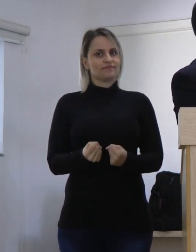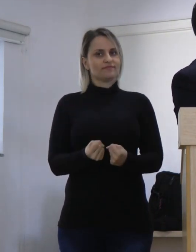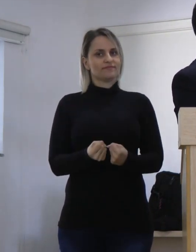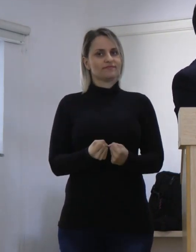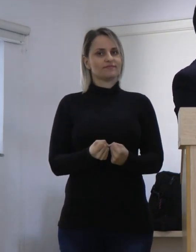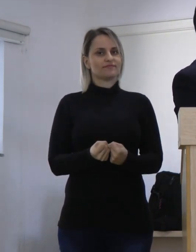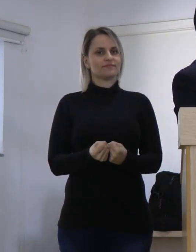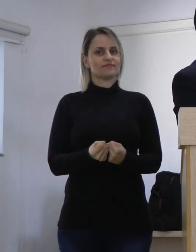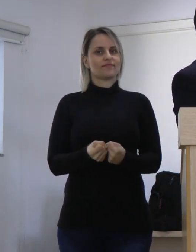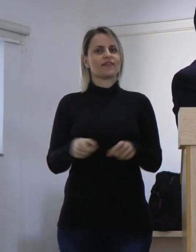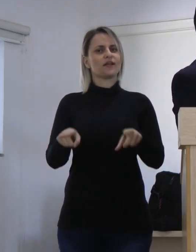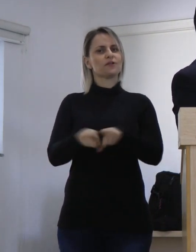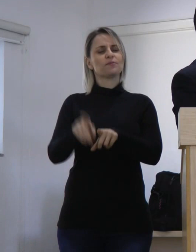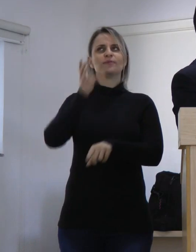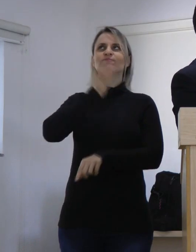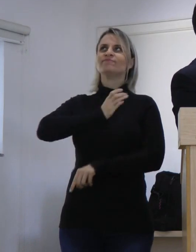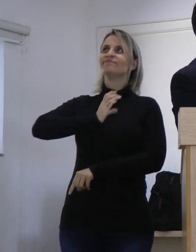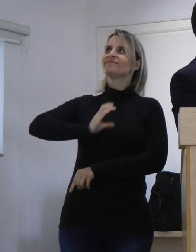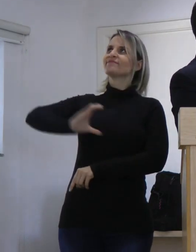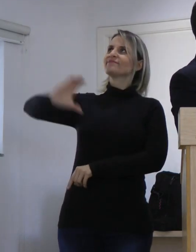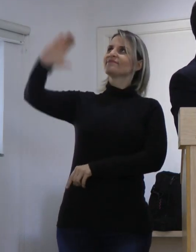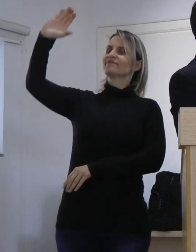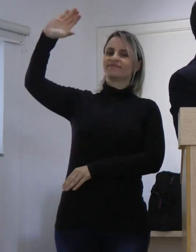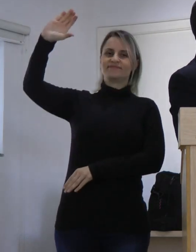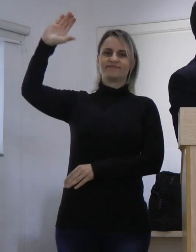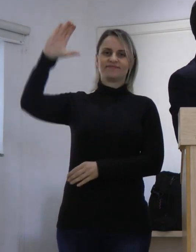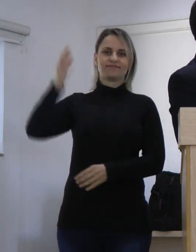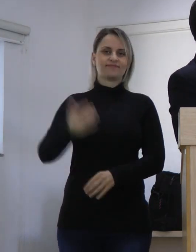e a confiança na providência divina.